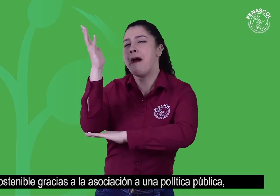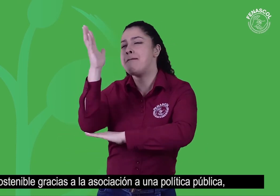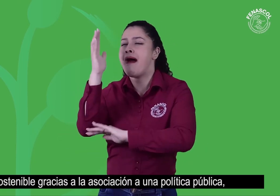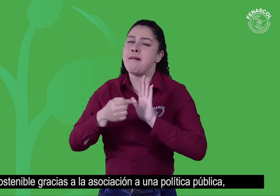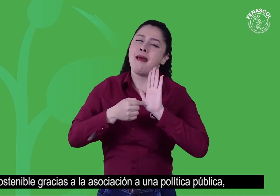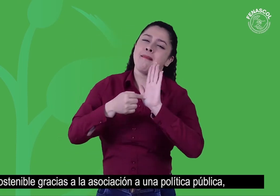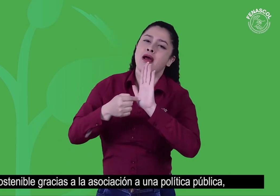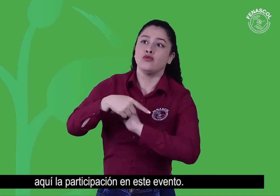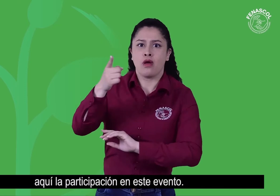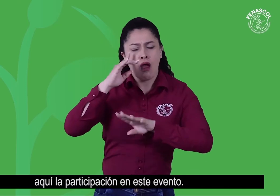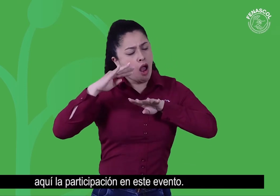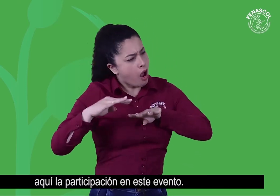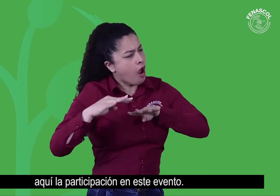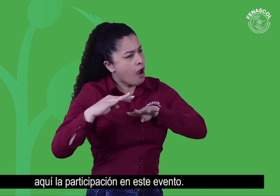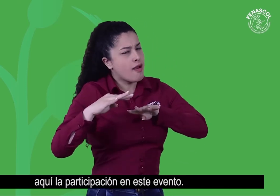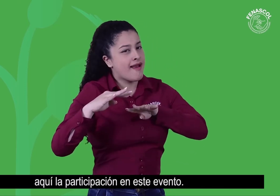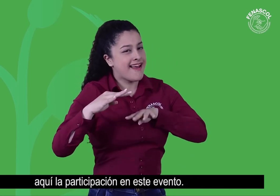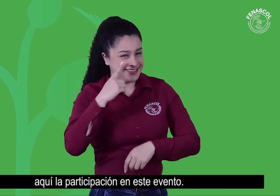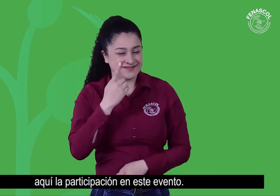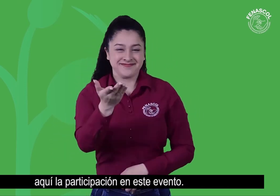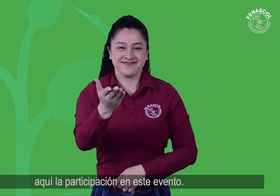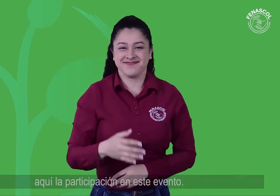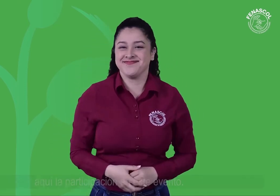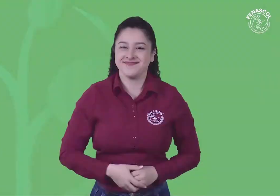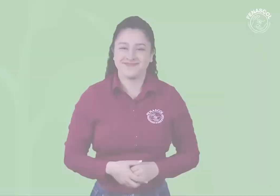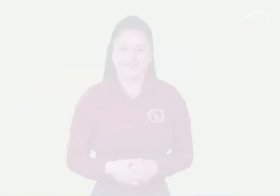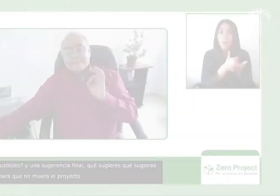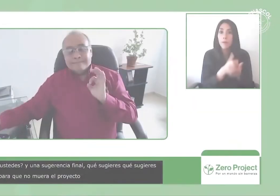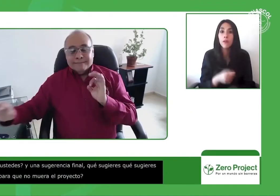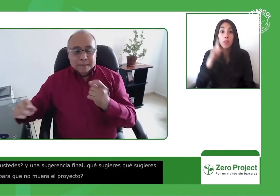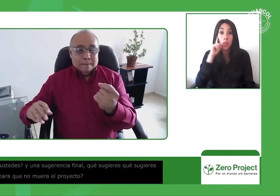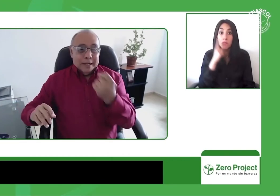Pública. Aquí la participación en este evento.